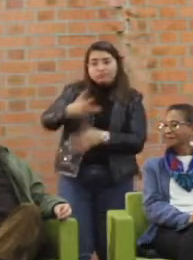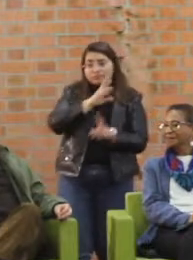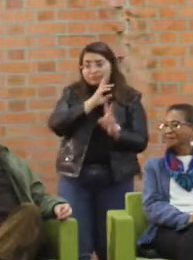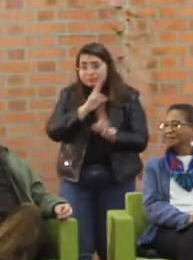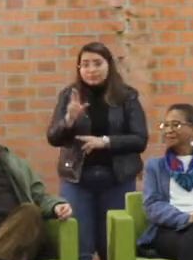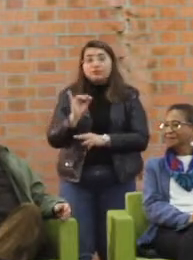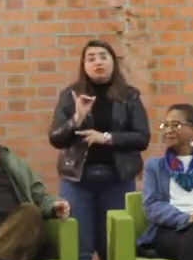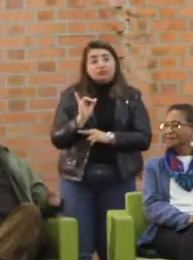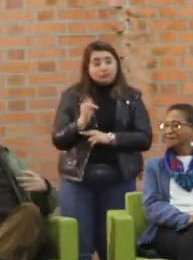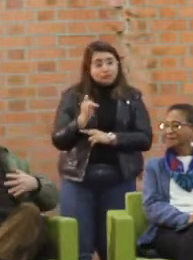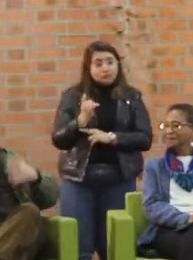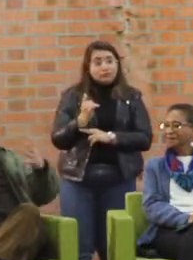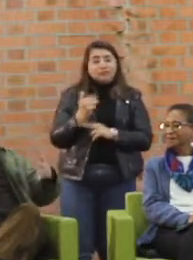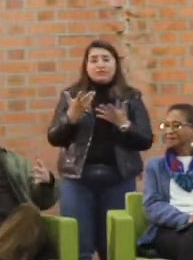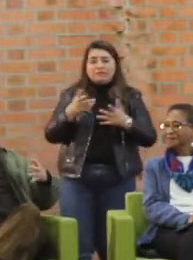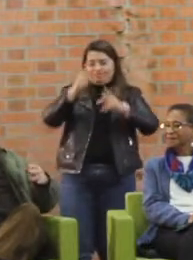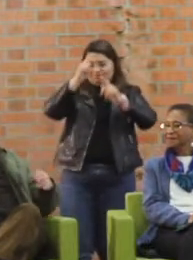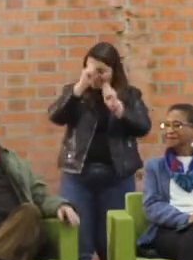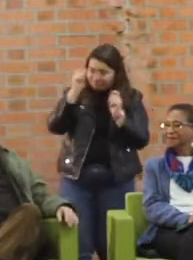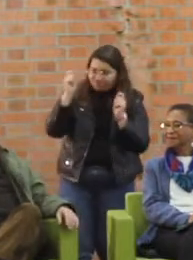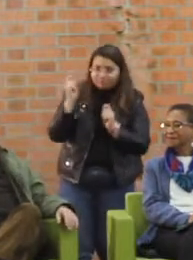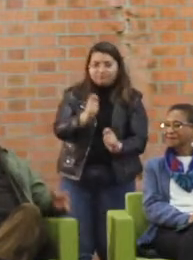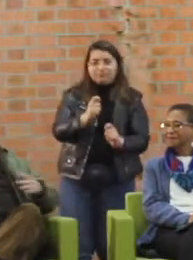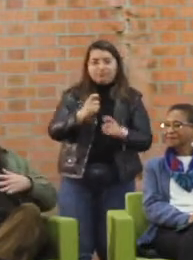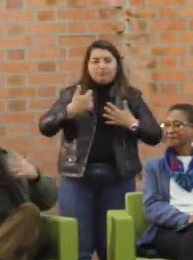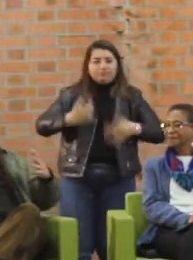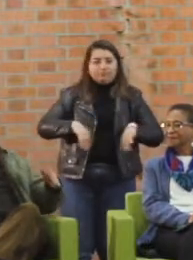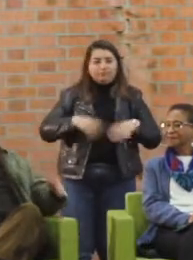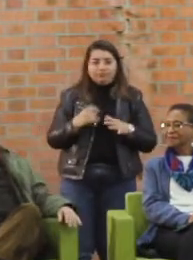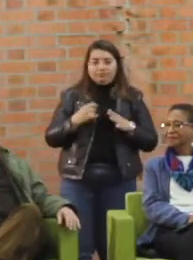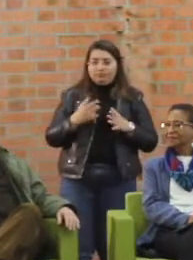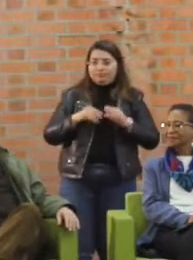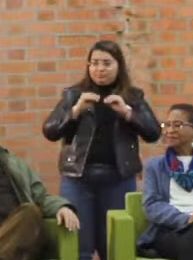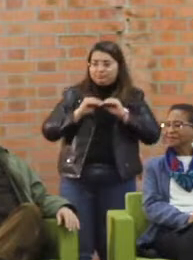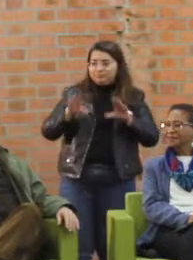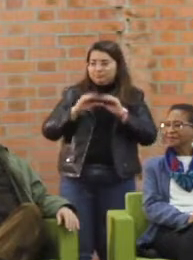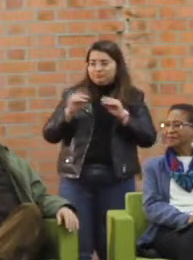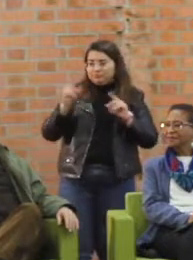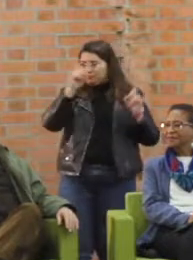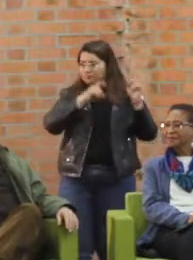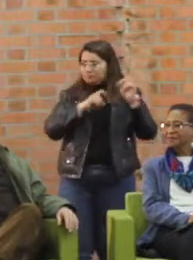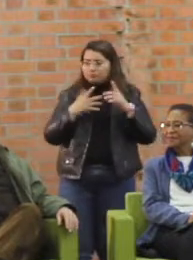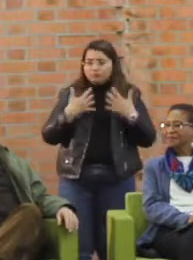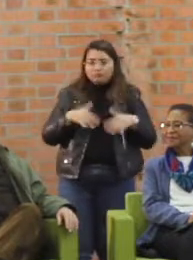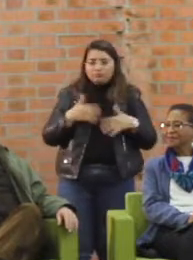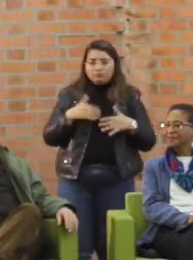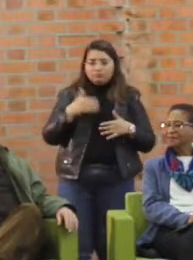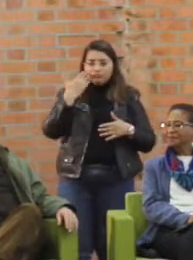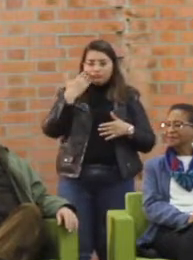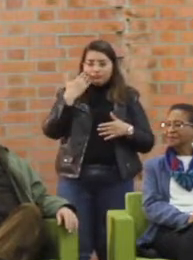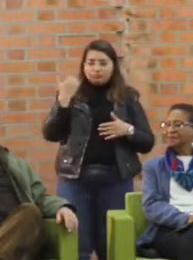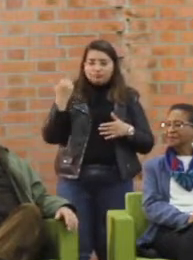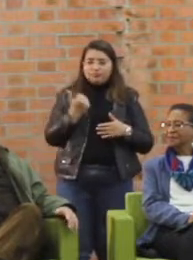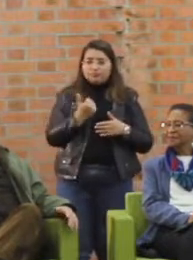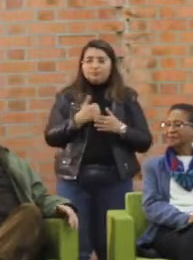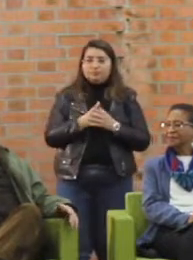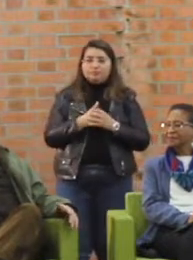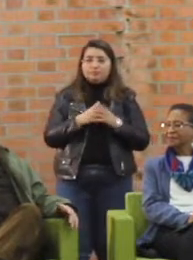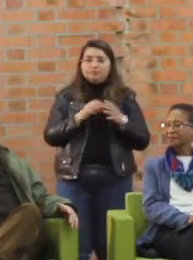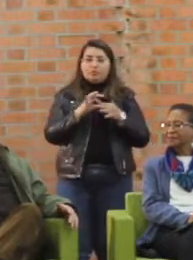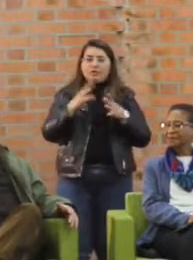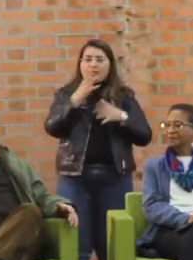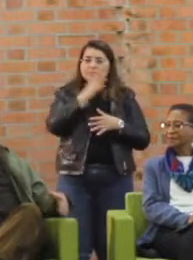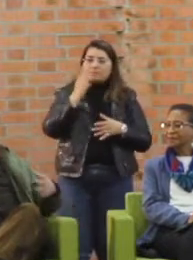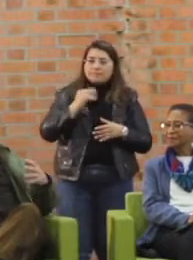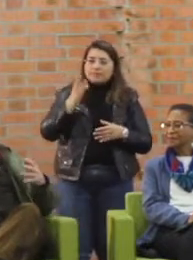este homenaje y al lanzamiento de este premio he leído sobre ella y me ha impresionado su trayectoria